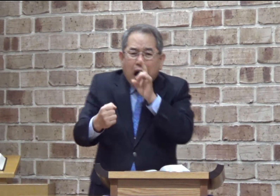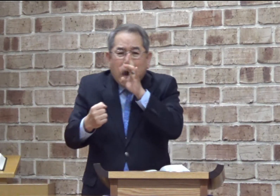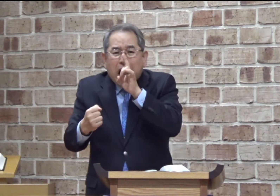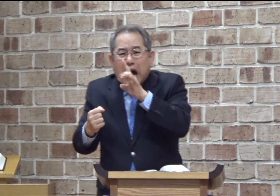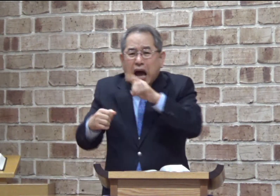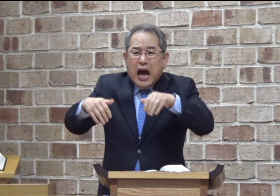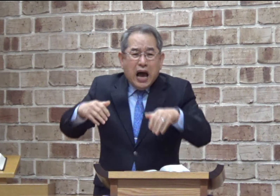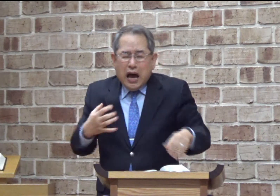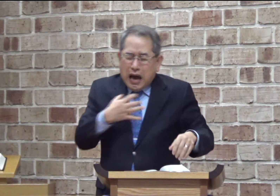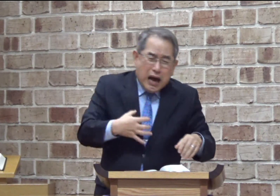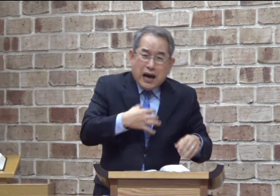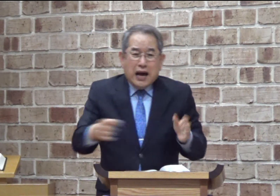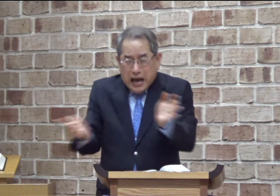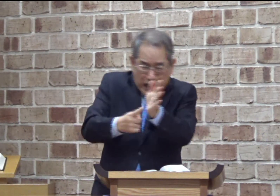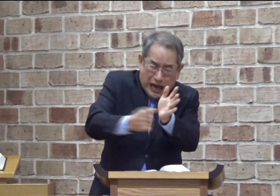그때